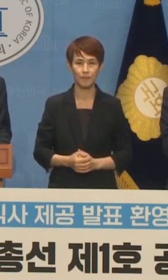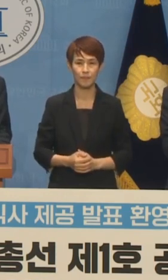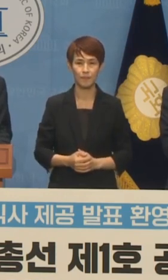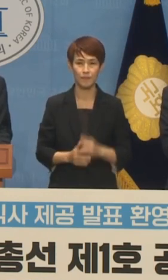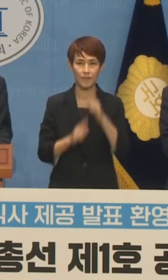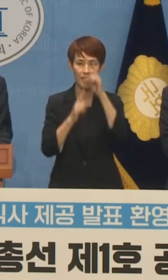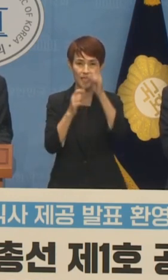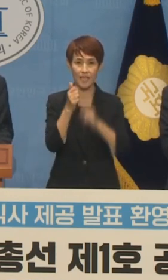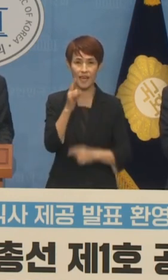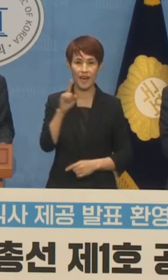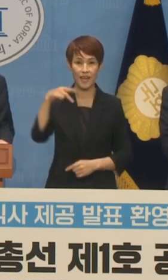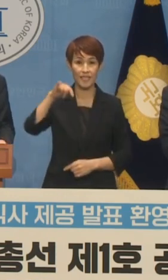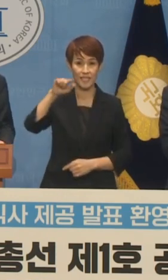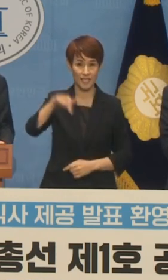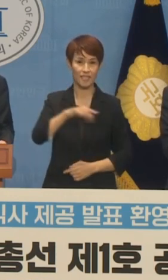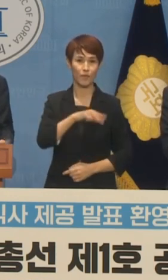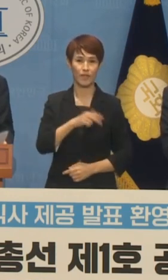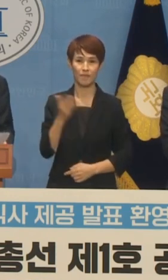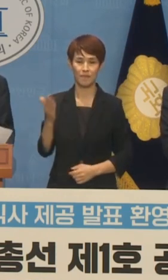이혜식 의원님 오셨습니다.